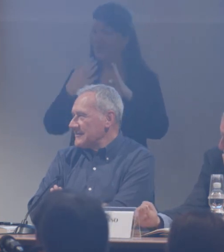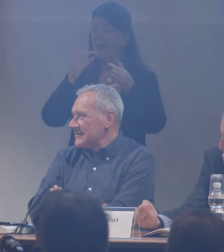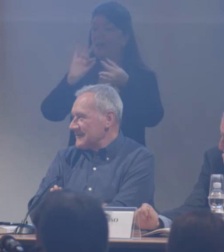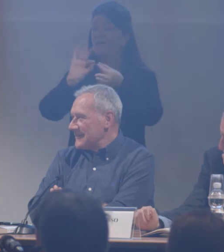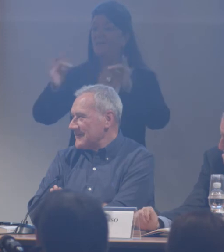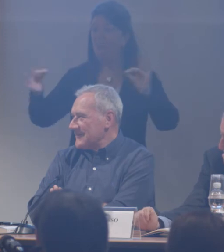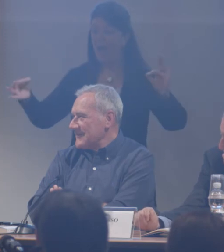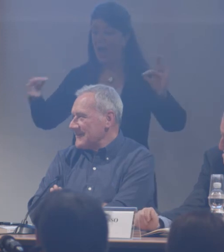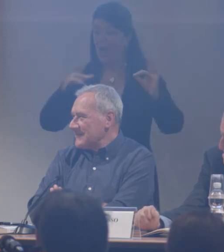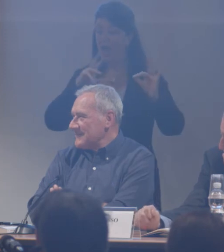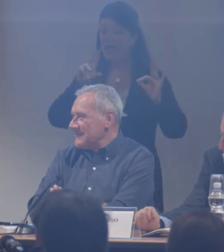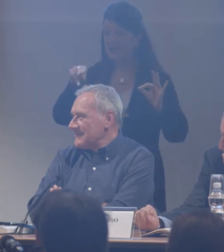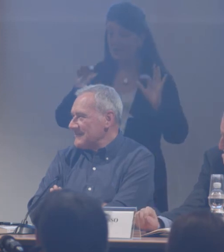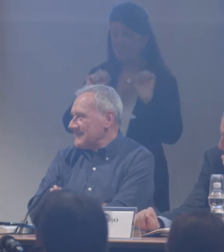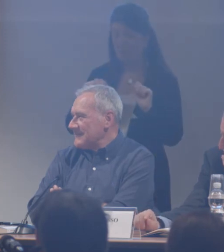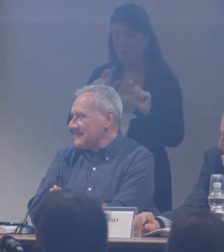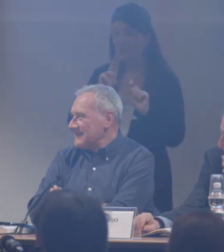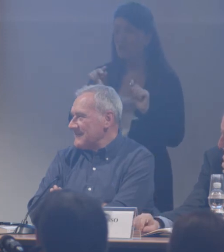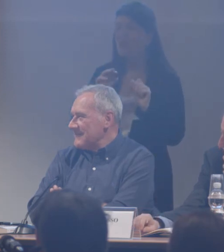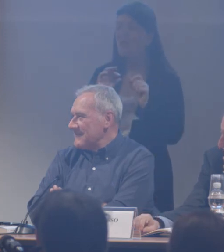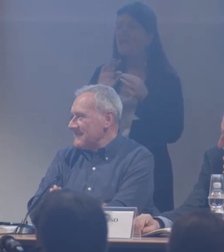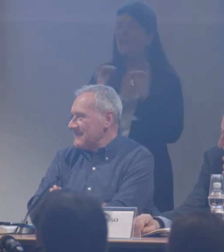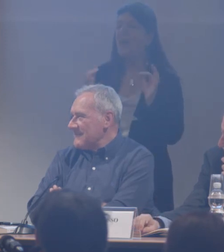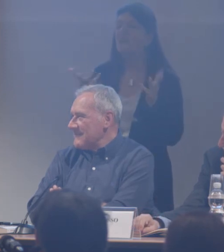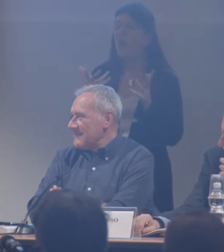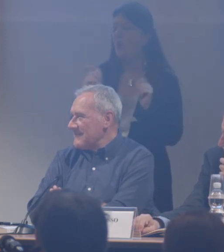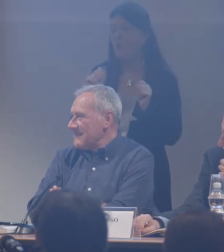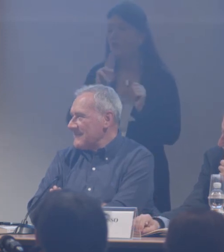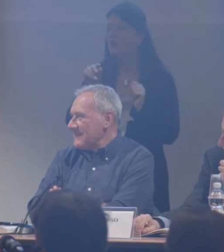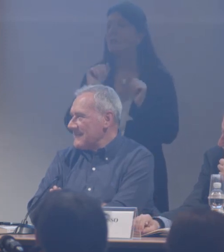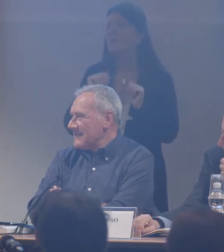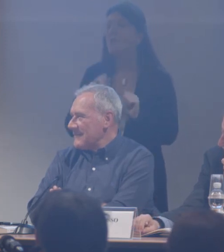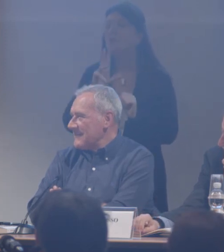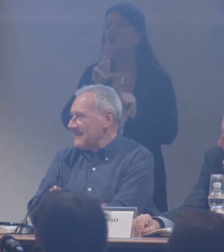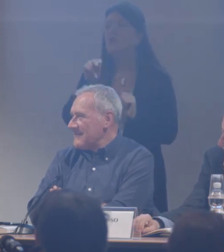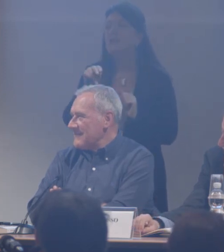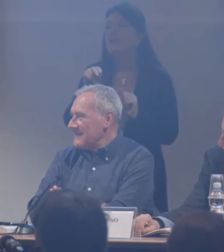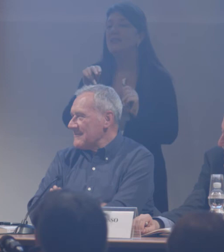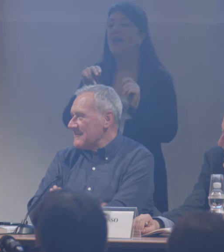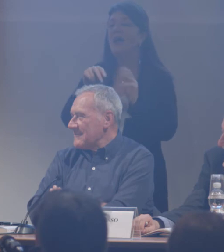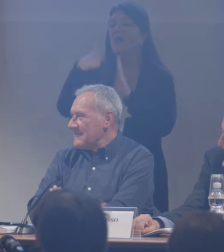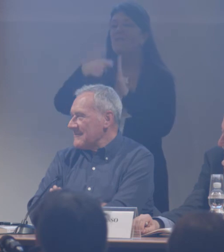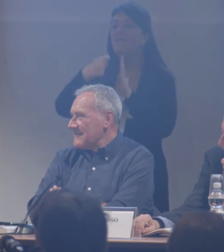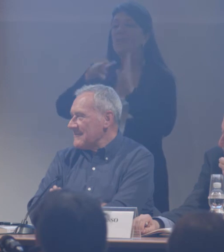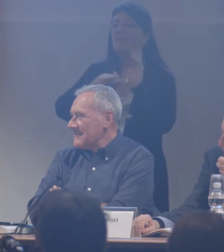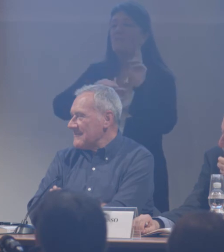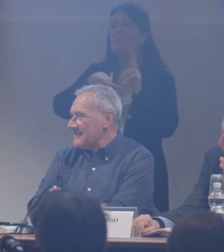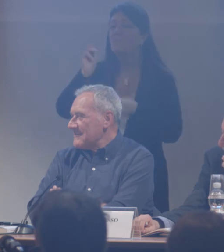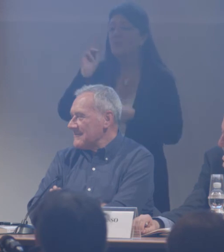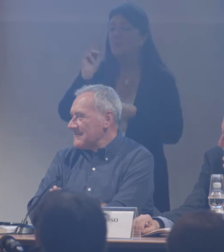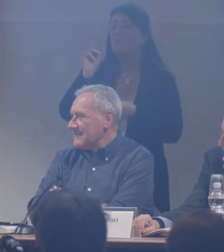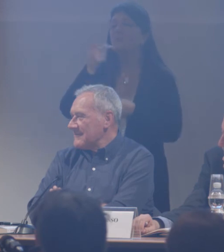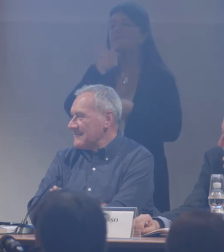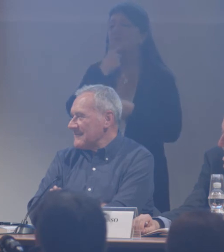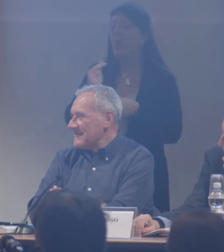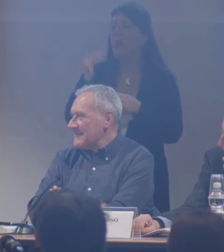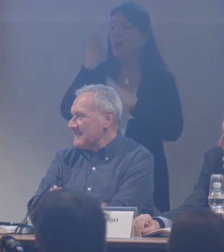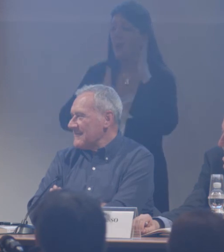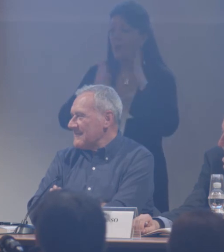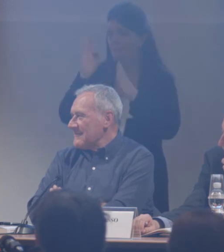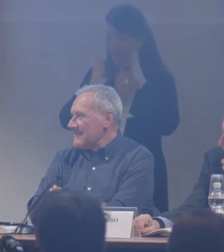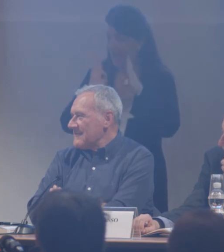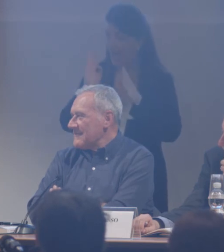possiamo dire esattamente come, però il film più bello sulla mafia che sia mai stato fatto. Io chiedo scusa, mi spiace